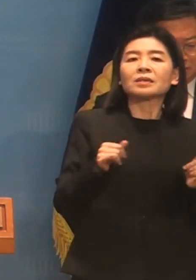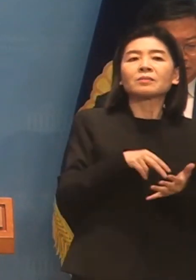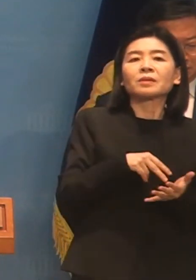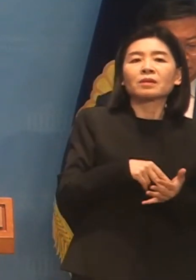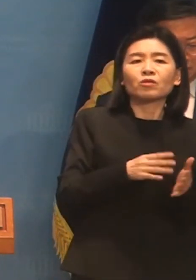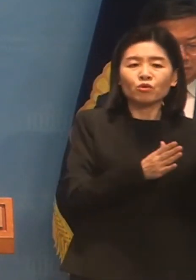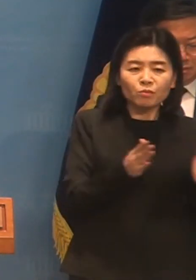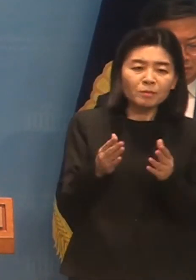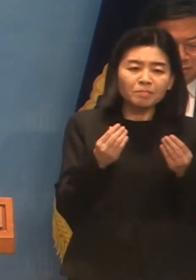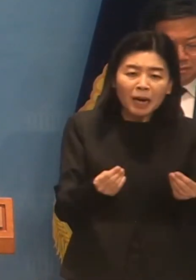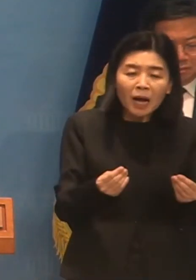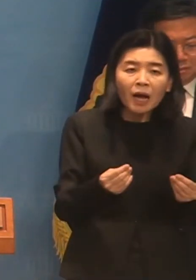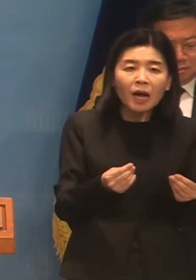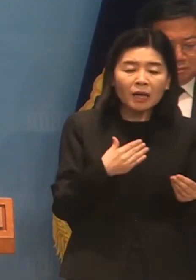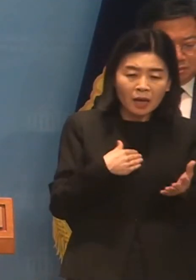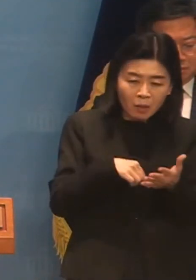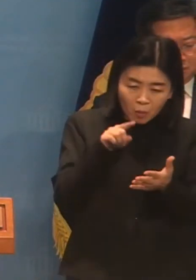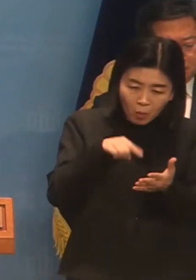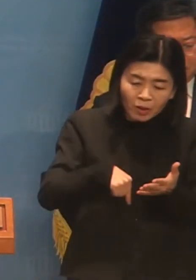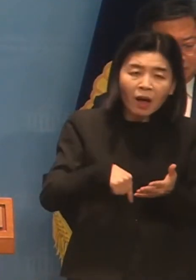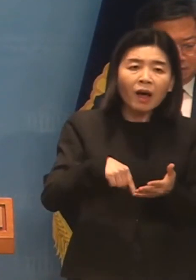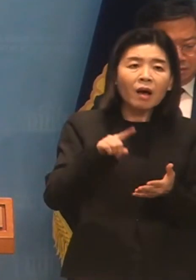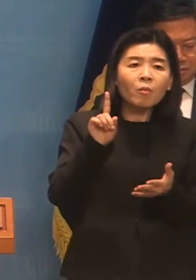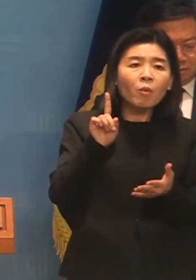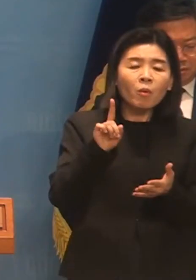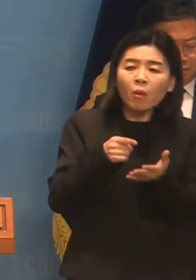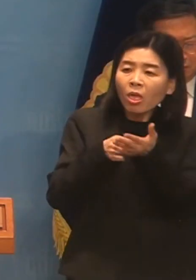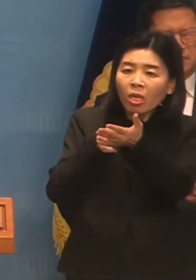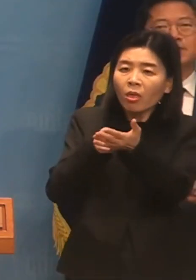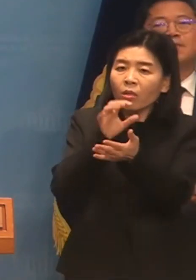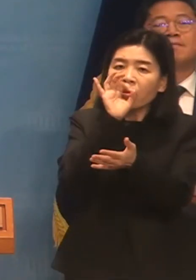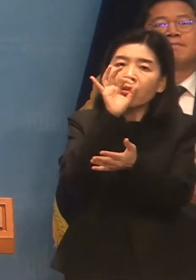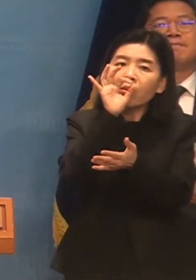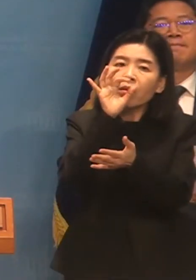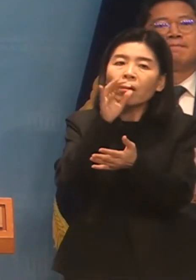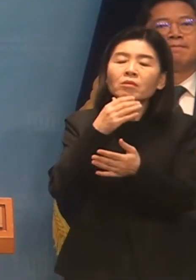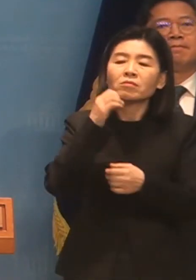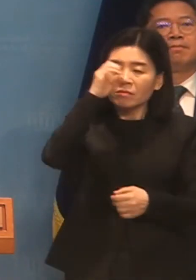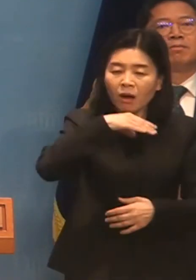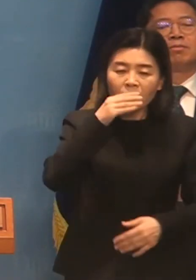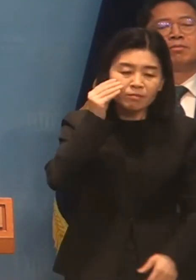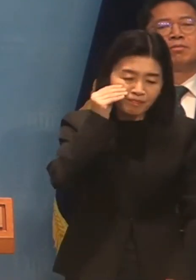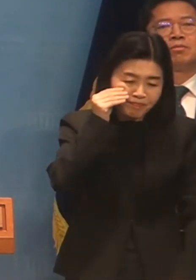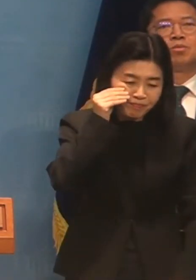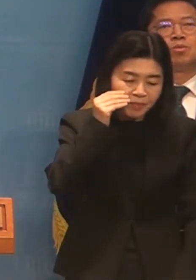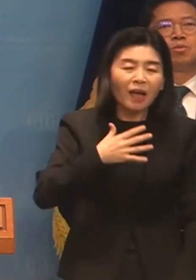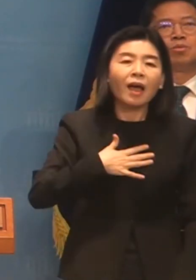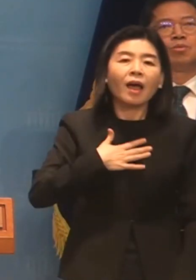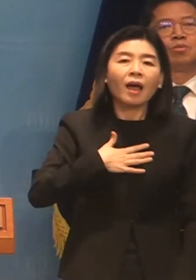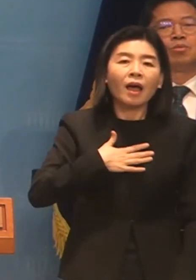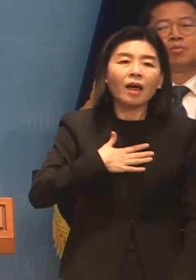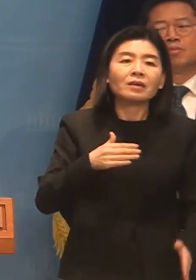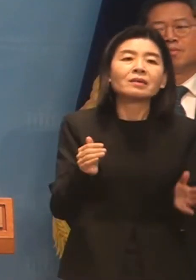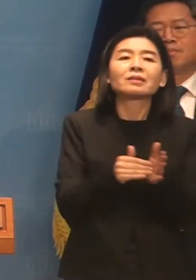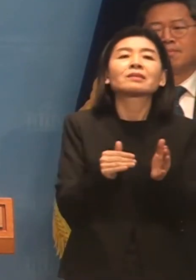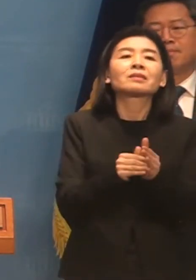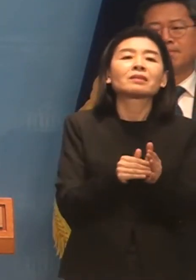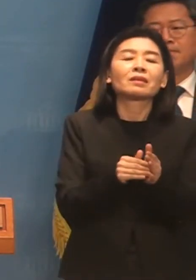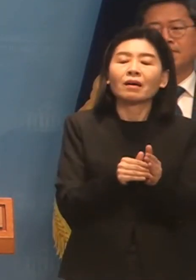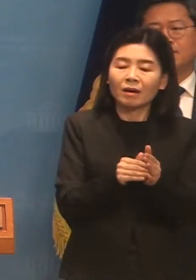모든 것들에 대해 그 어떤 것 하나 요구하지 못한 채 알겠습니다 한마디로 끝나는 것이